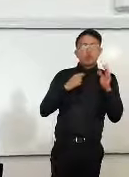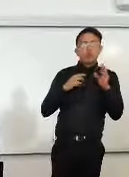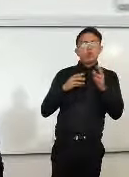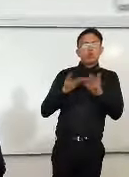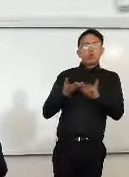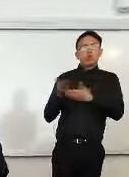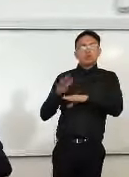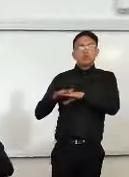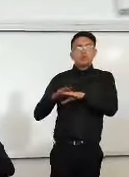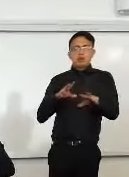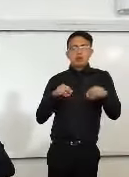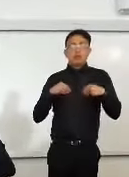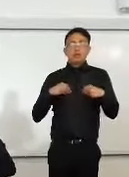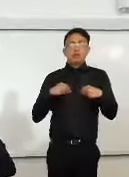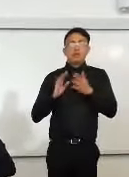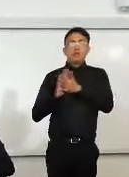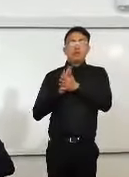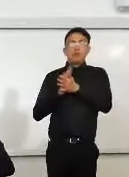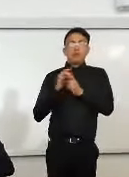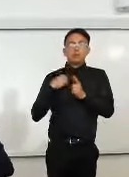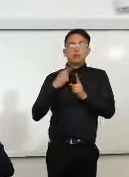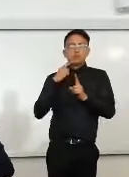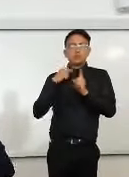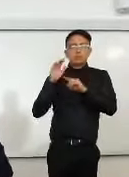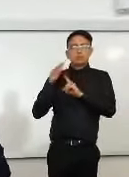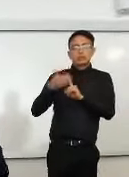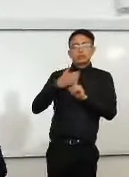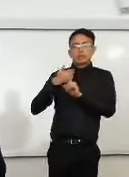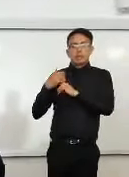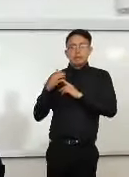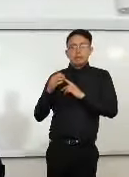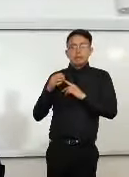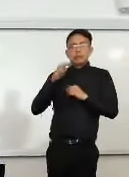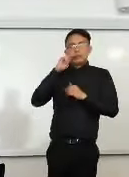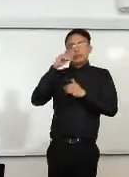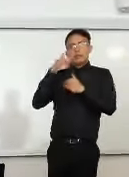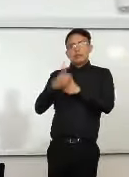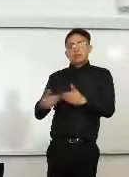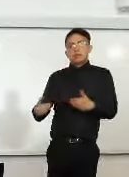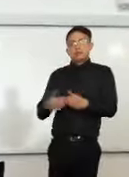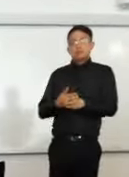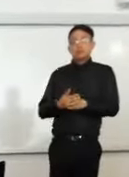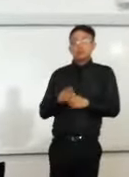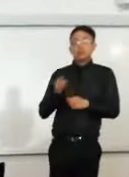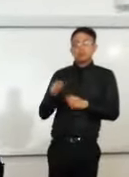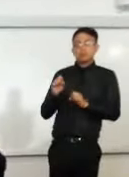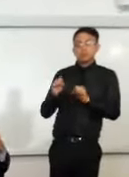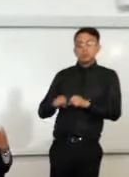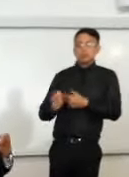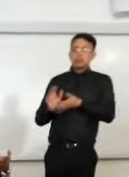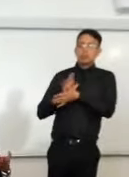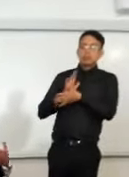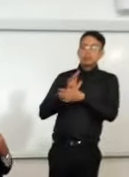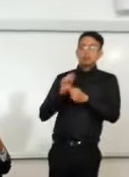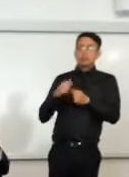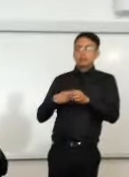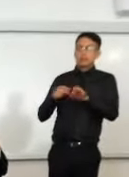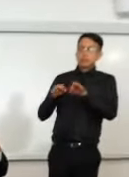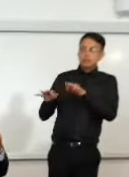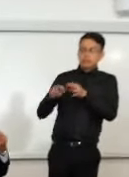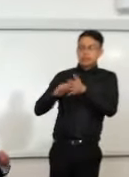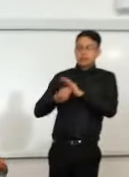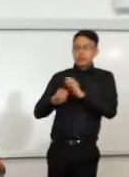los procedimientos para proteger al médico, sobre cómo dio o no la información frente a un procedimiento que implica